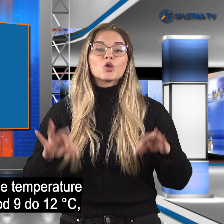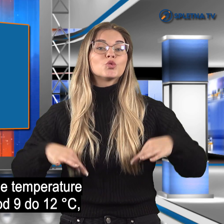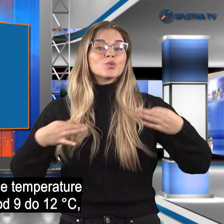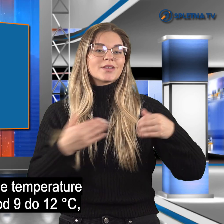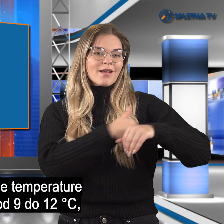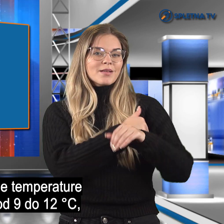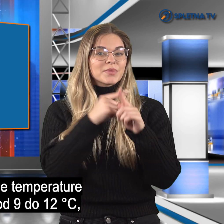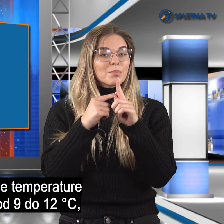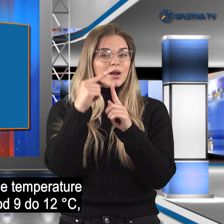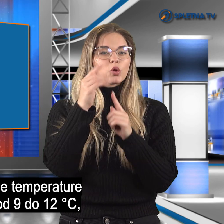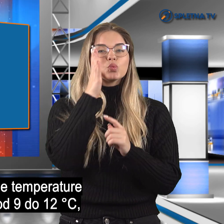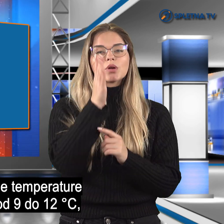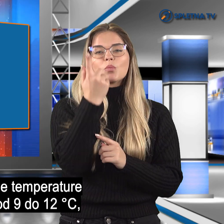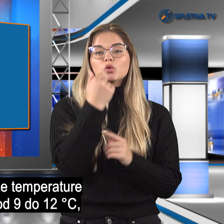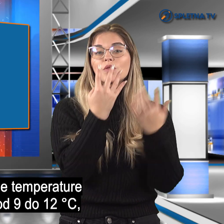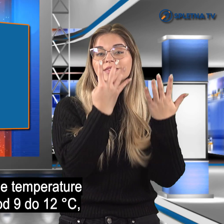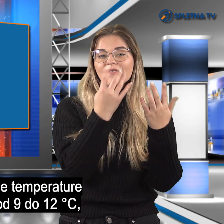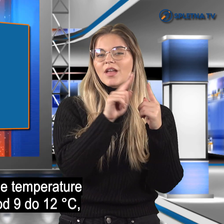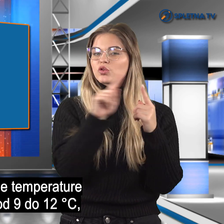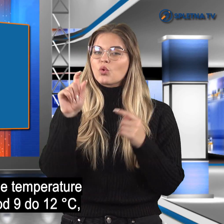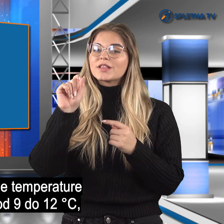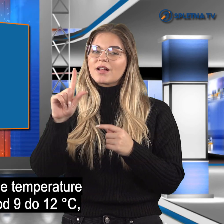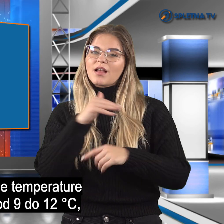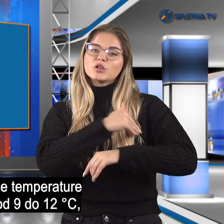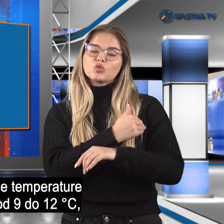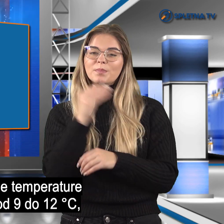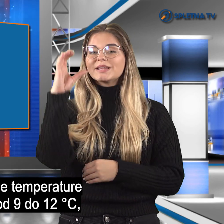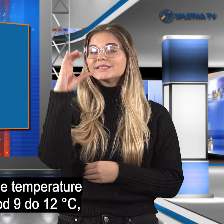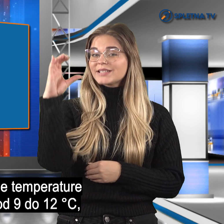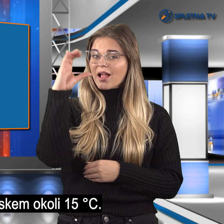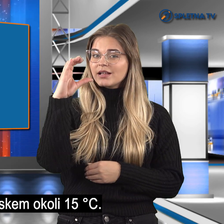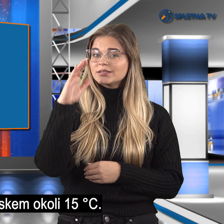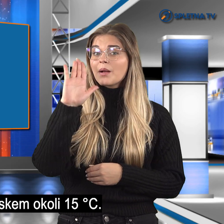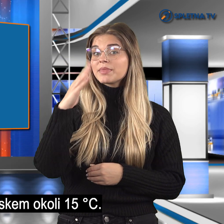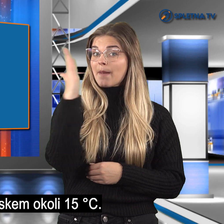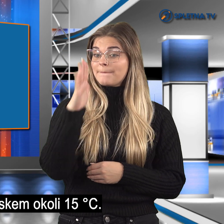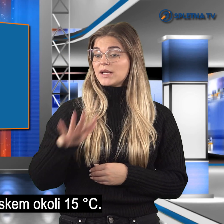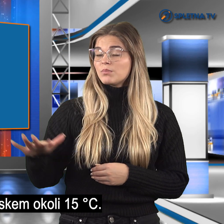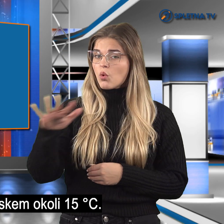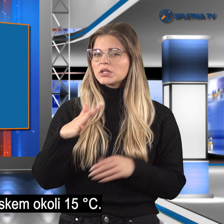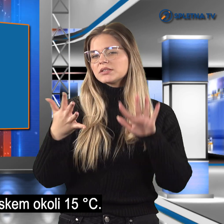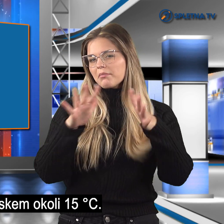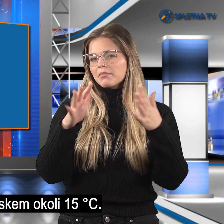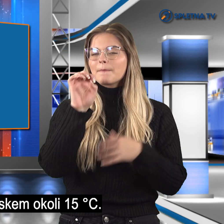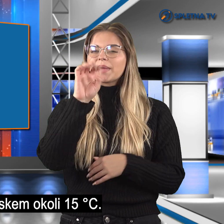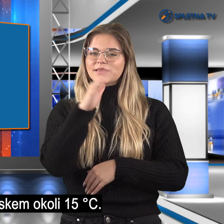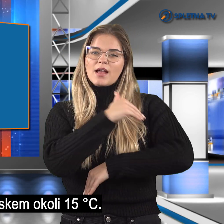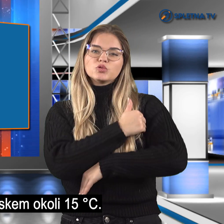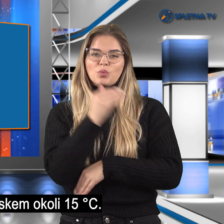Jutranje temperature bodo od 9 do 12 stopinj Celzija, na Primorskem okoli 15 stopinj Celzija.